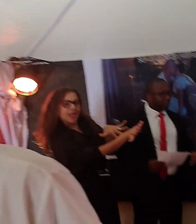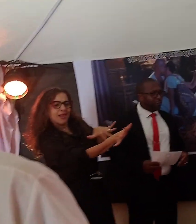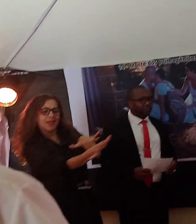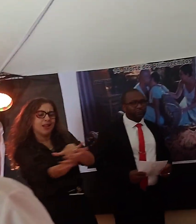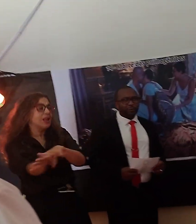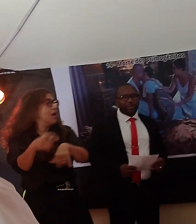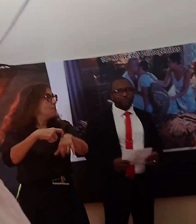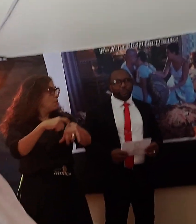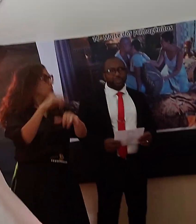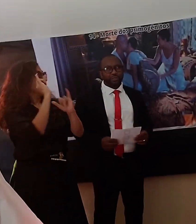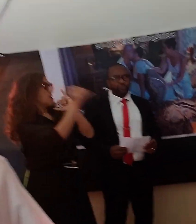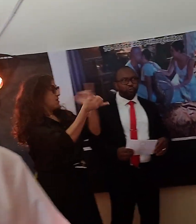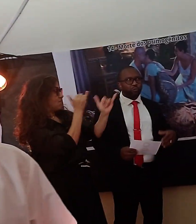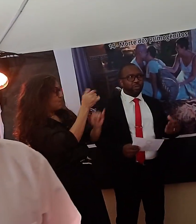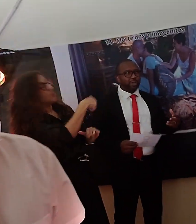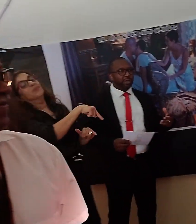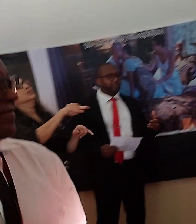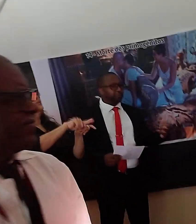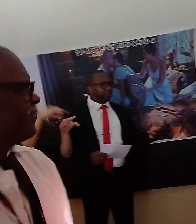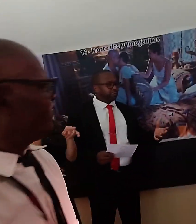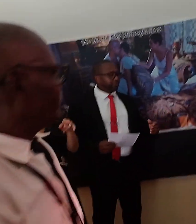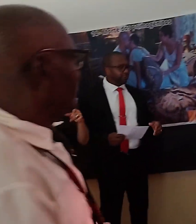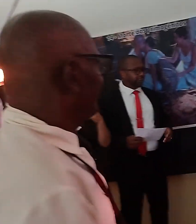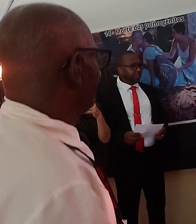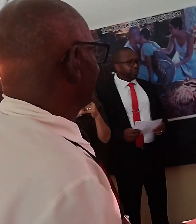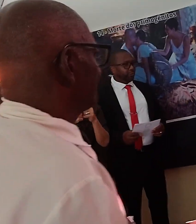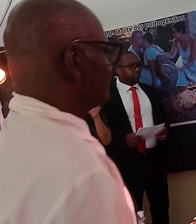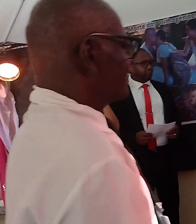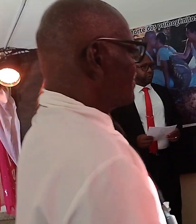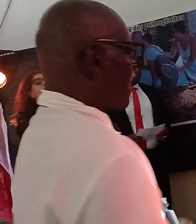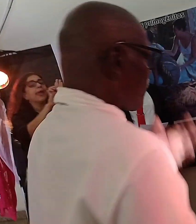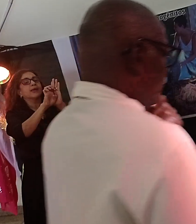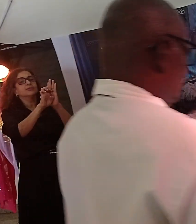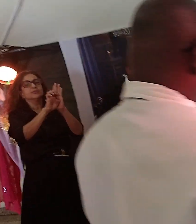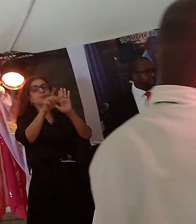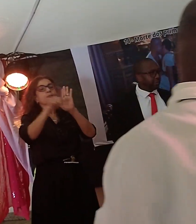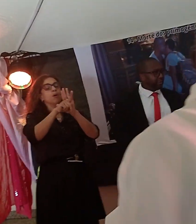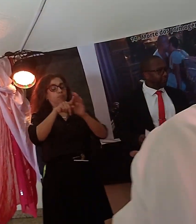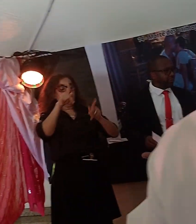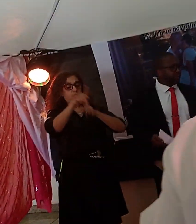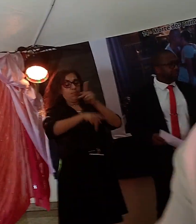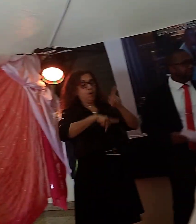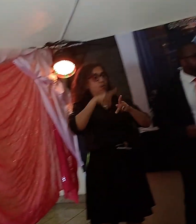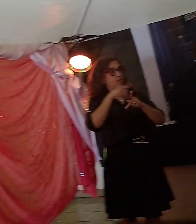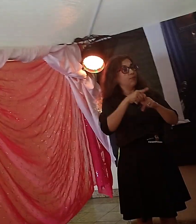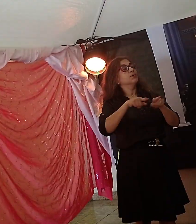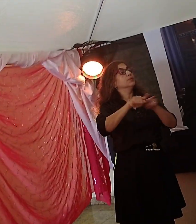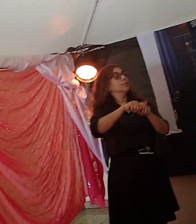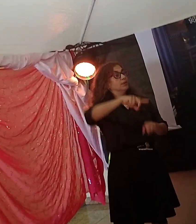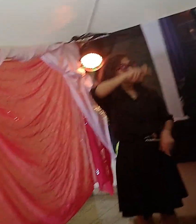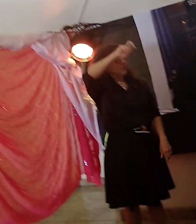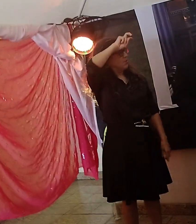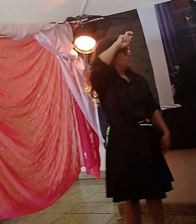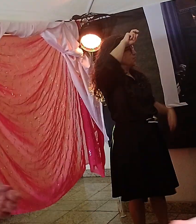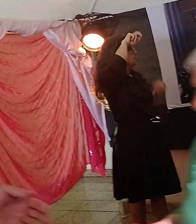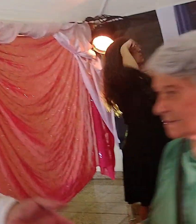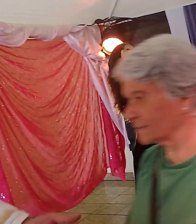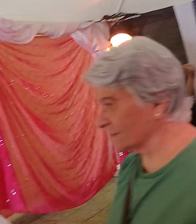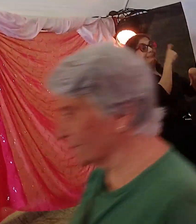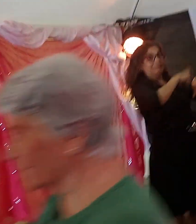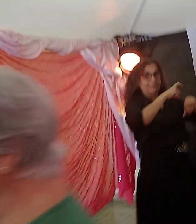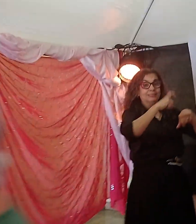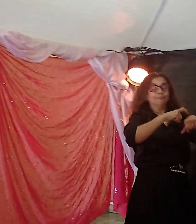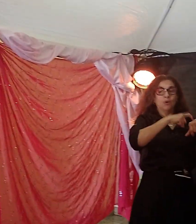algumas informações ali a respeito do povo do Egito, e agora chegamos aqui em um momento